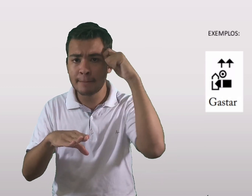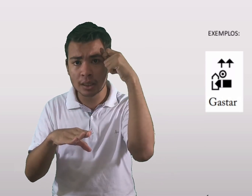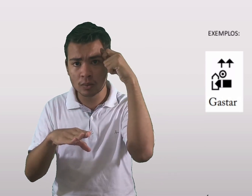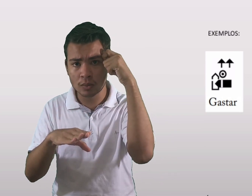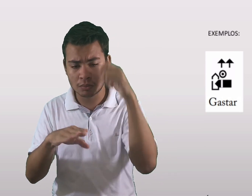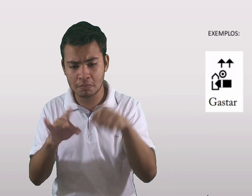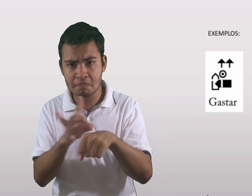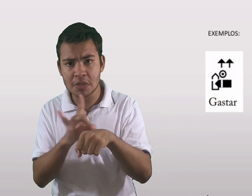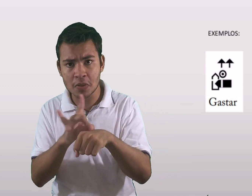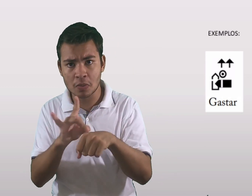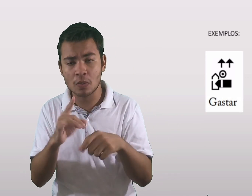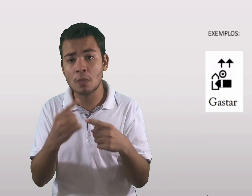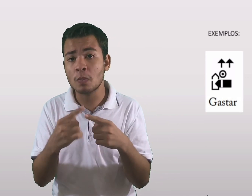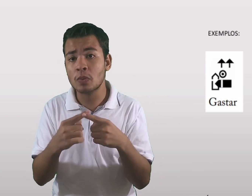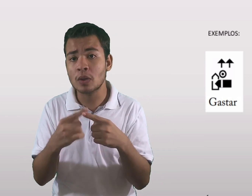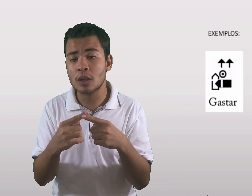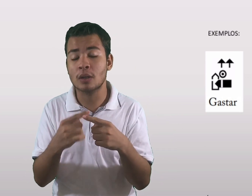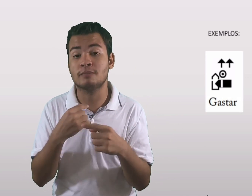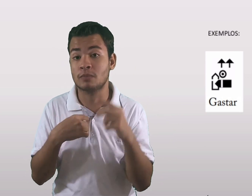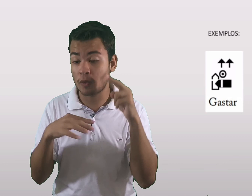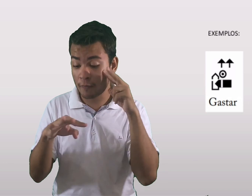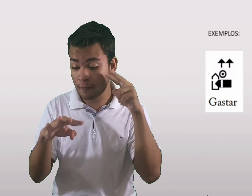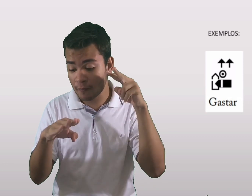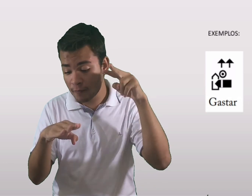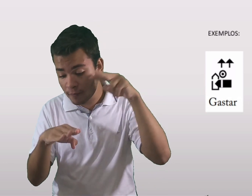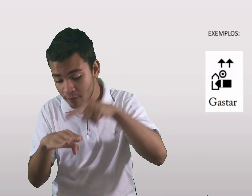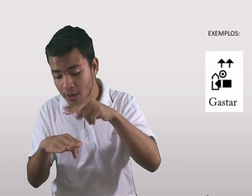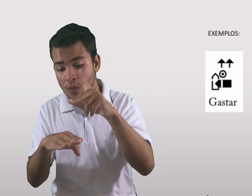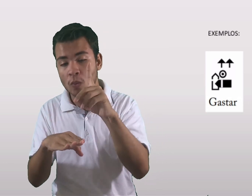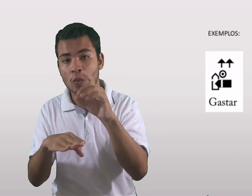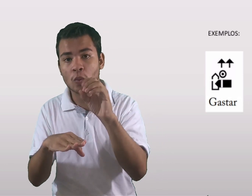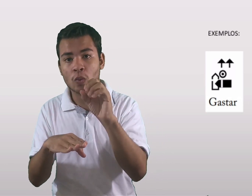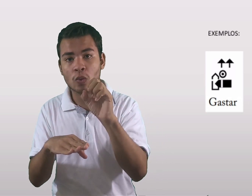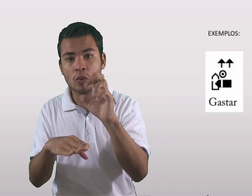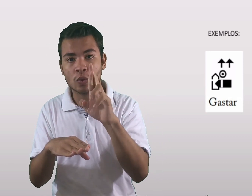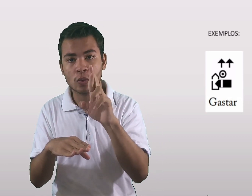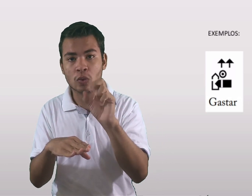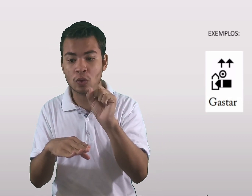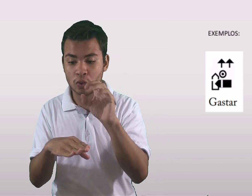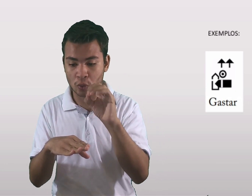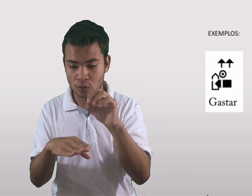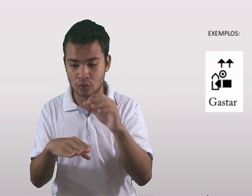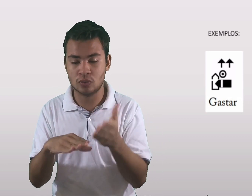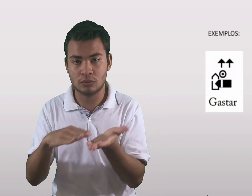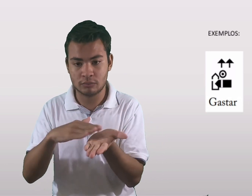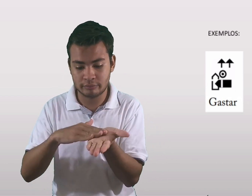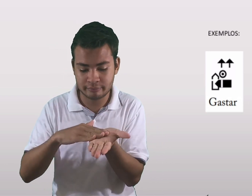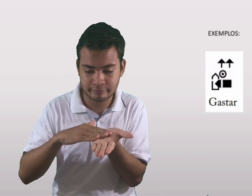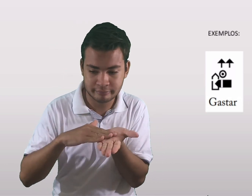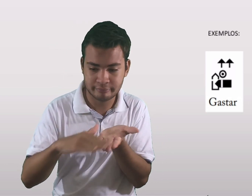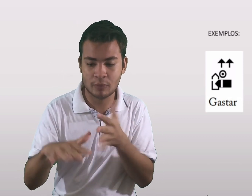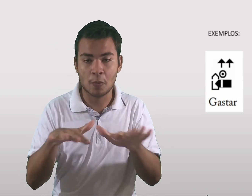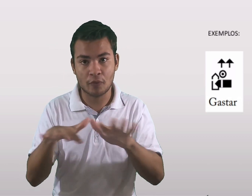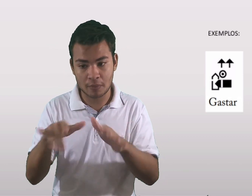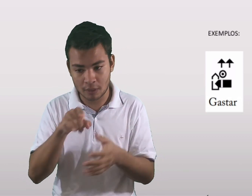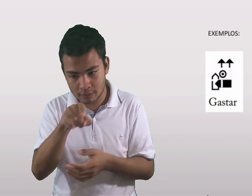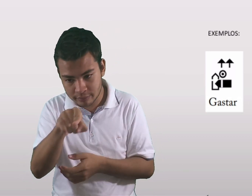E a outra mão está preta porque eu estou vendo o dorso. E aí